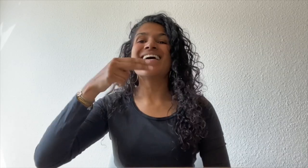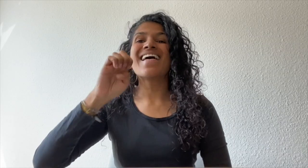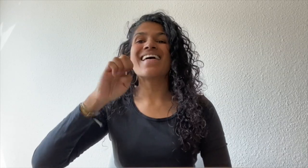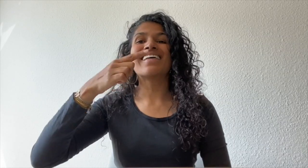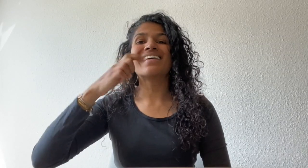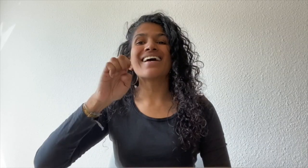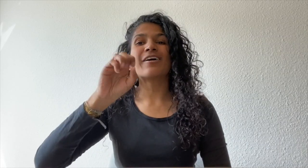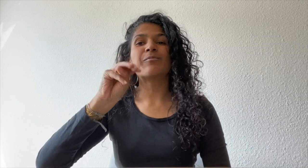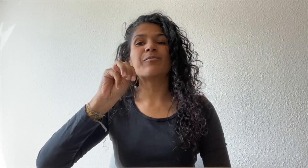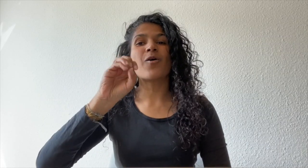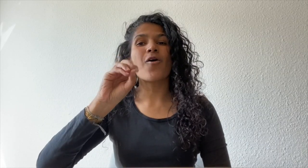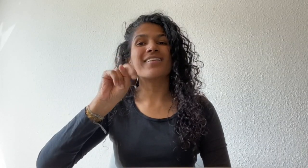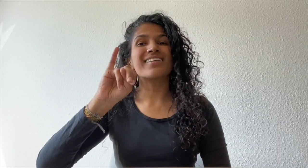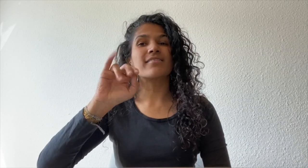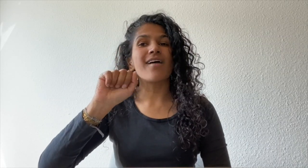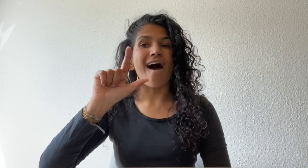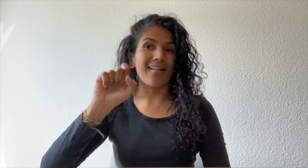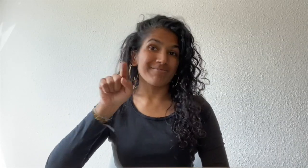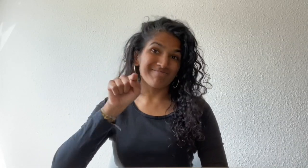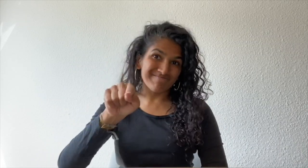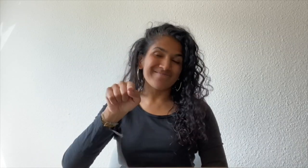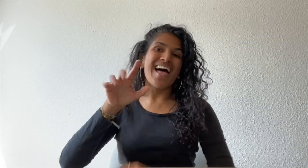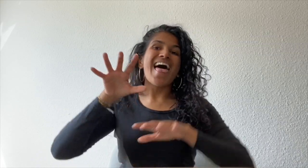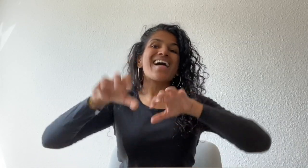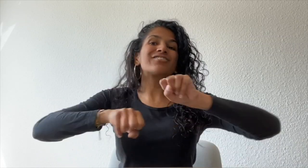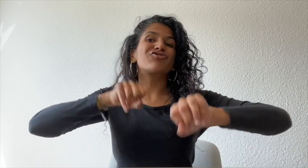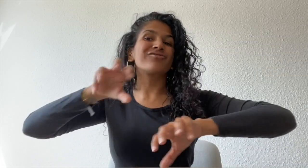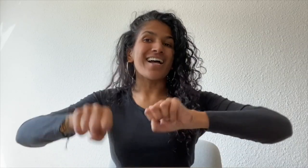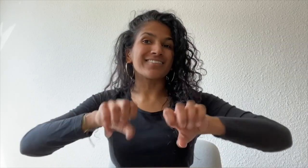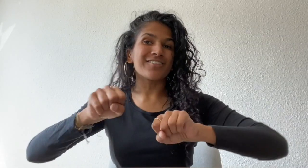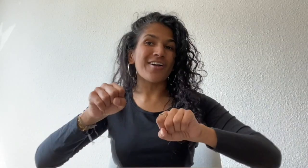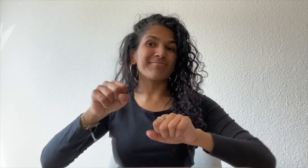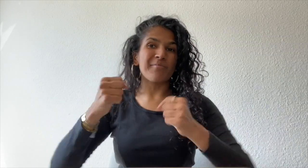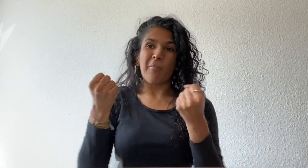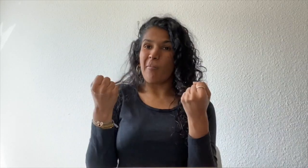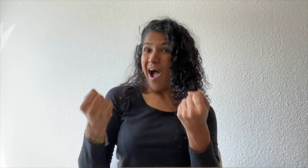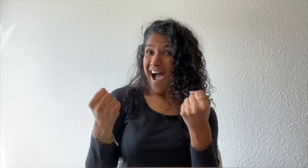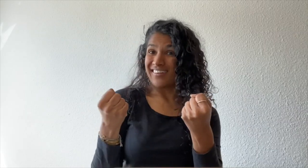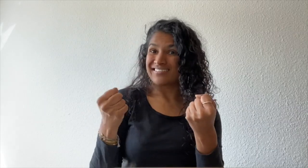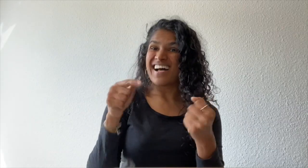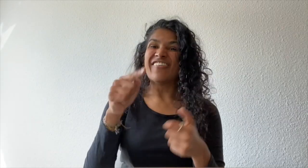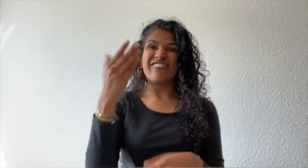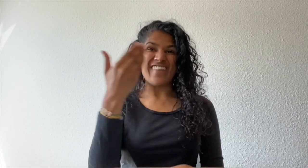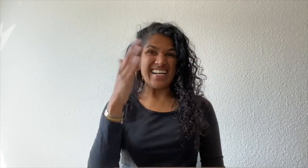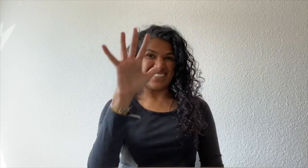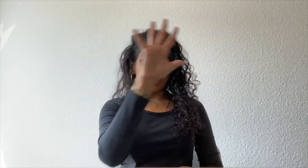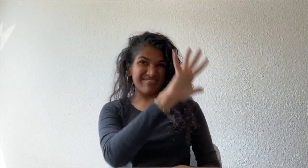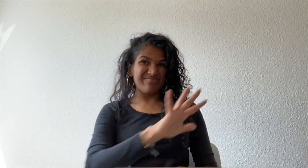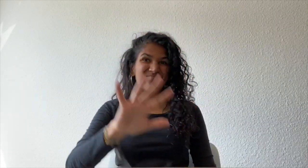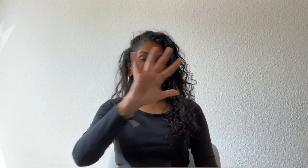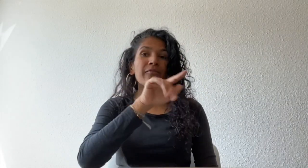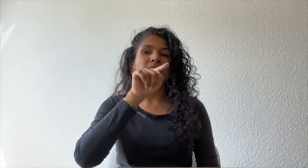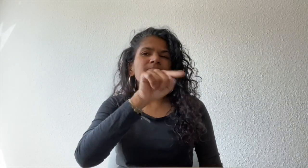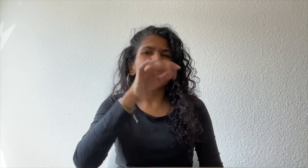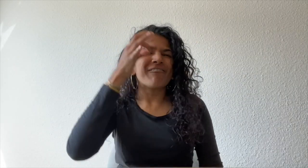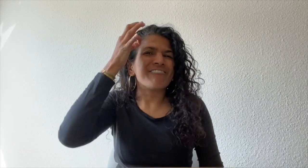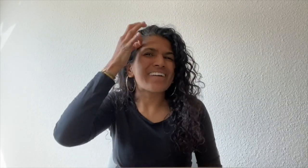Das soll jetzt nicht als Vorwurf verstanden werden, sondern als die Grundlage hegemonialen westlichen